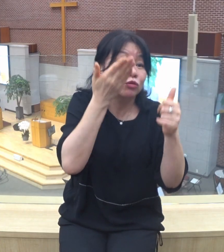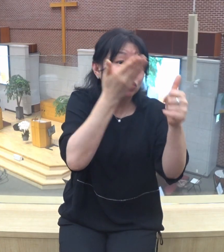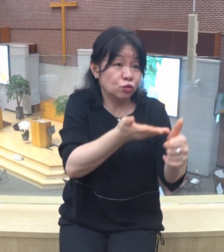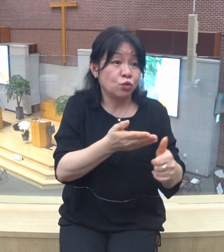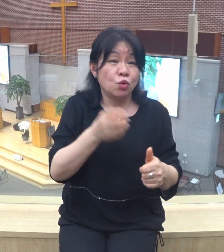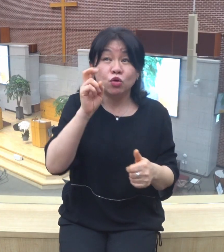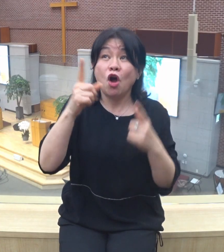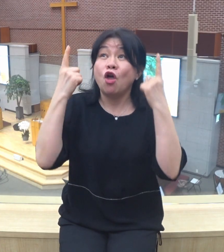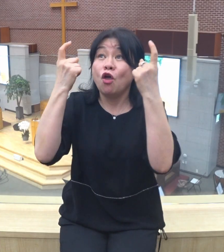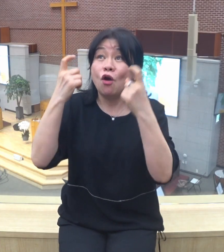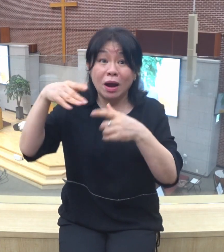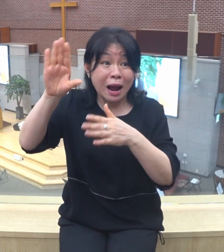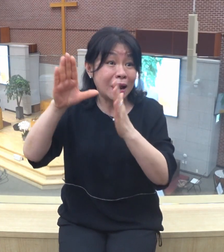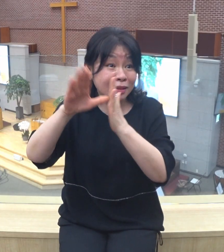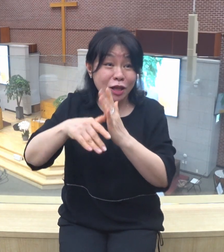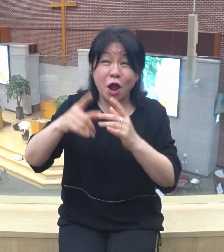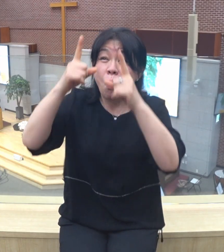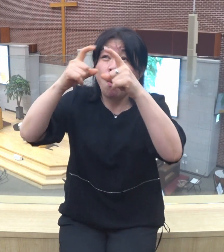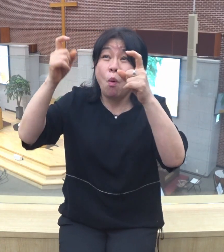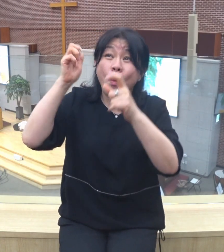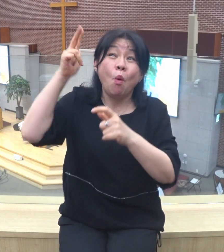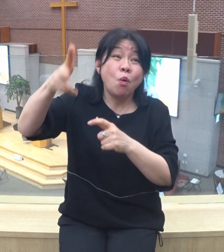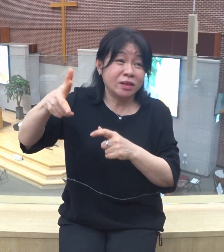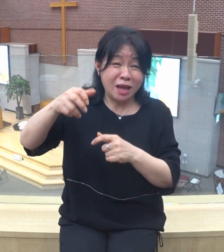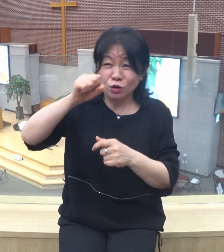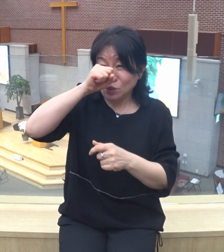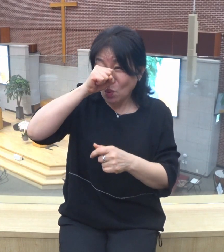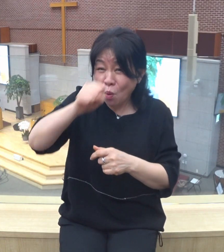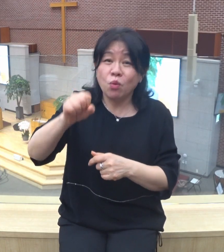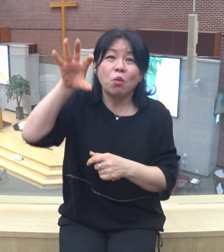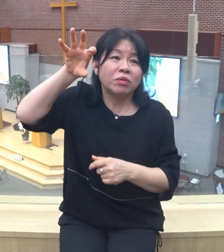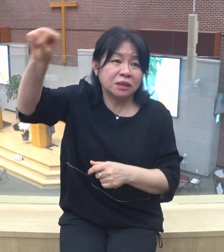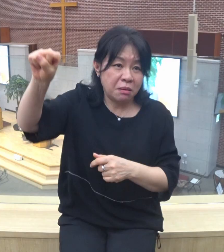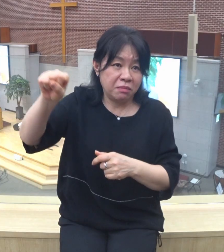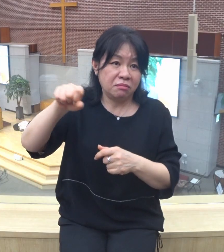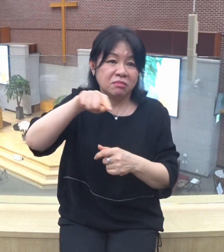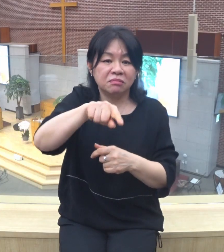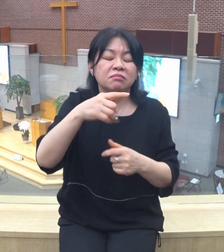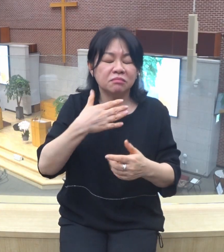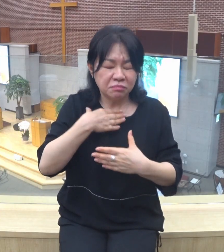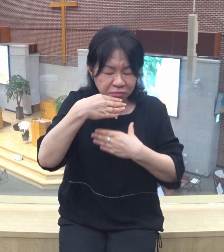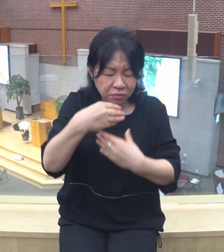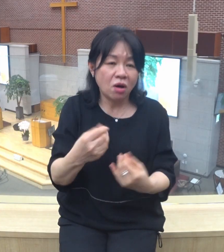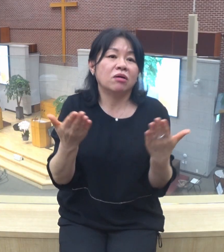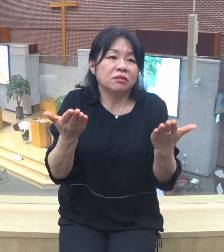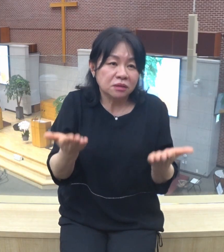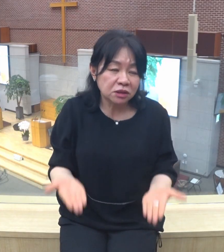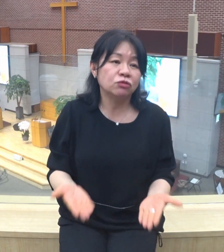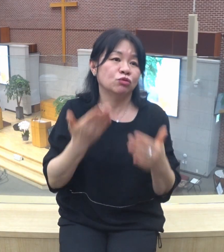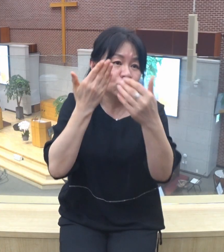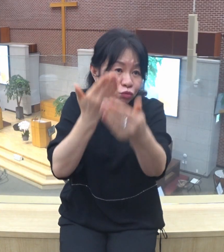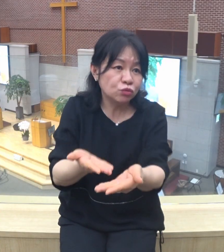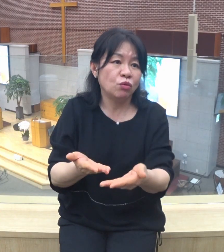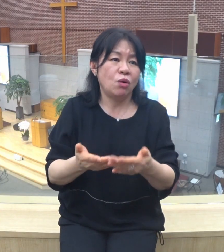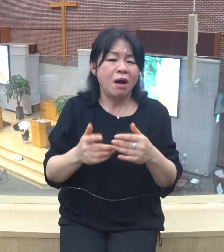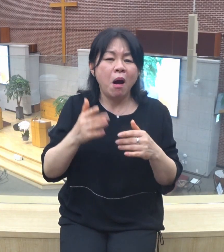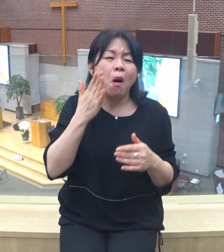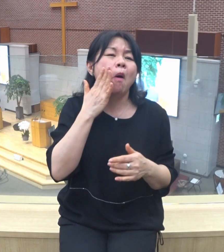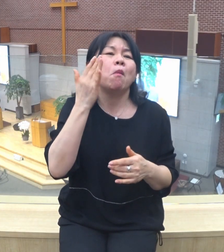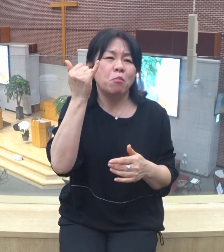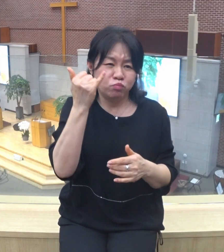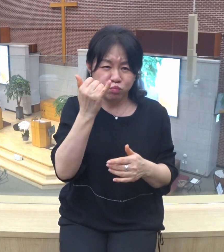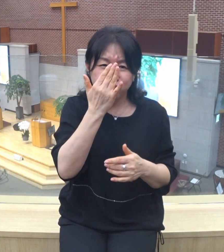가장 좋은 숙소에 머뭅니다. 이들이 자신에게 아무것도 해줄 수 없어도 귀하게 여기고